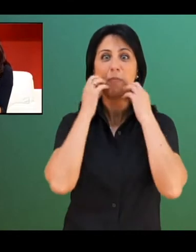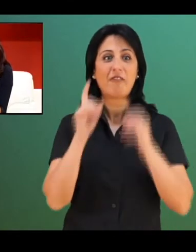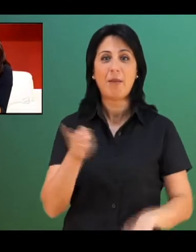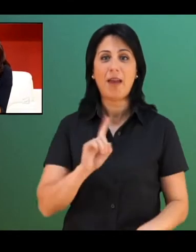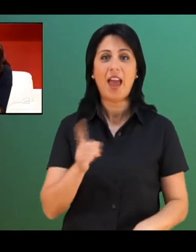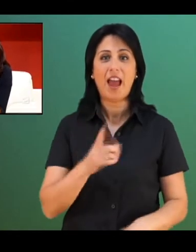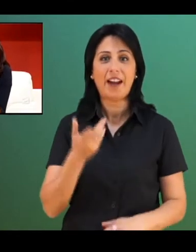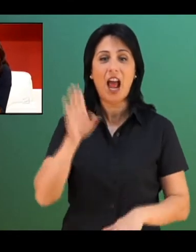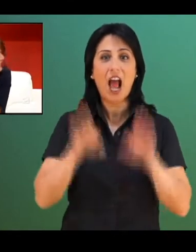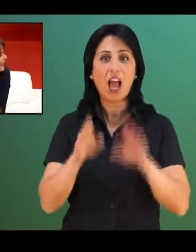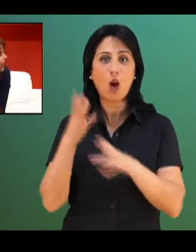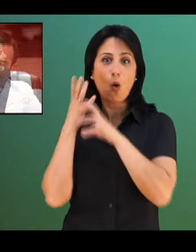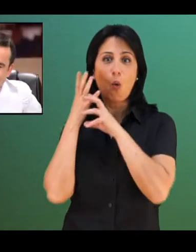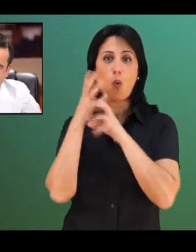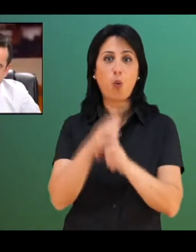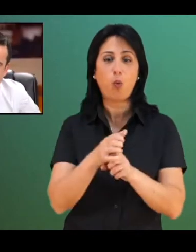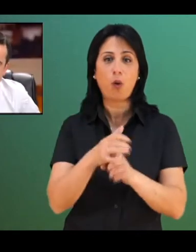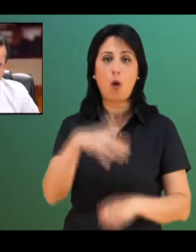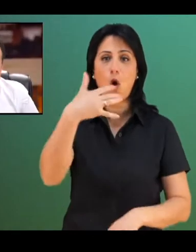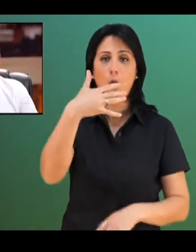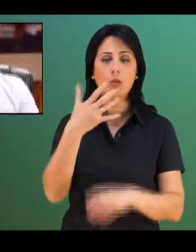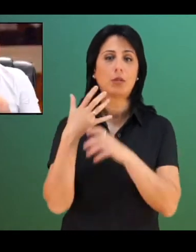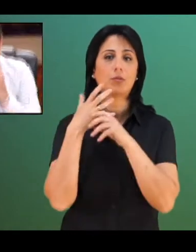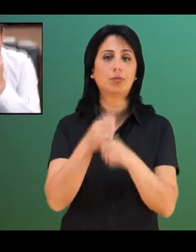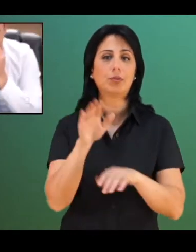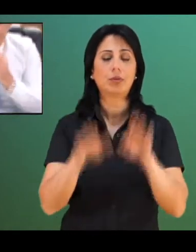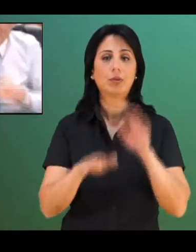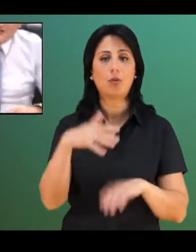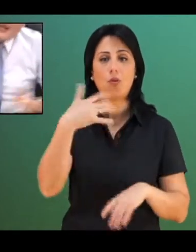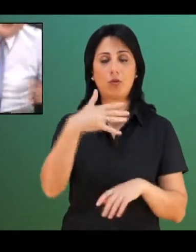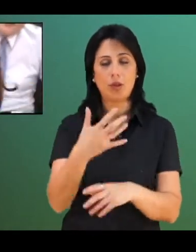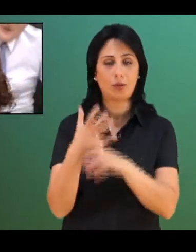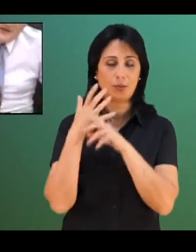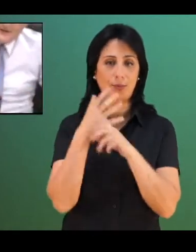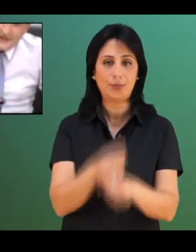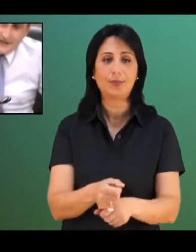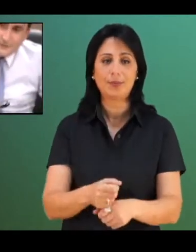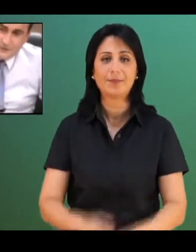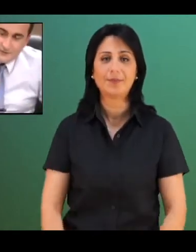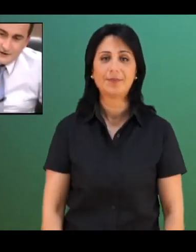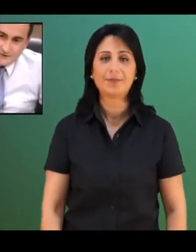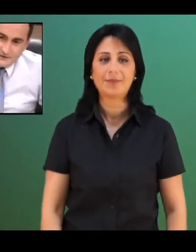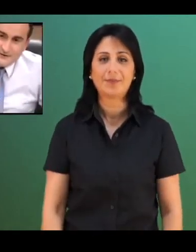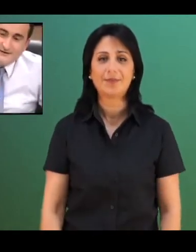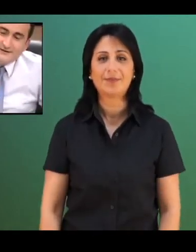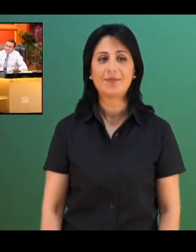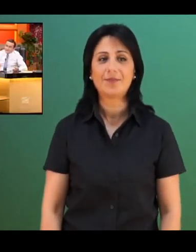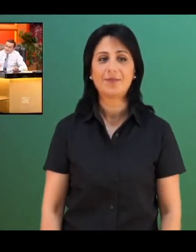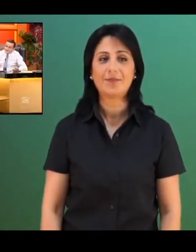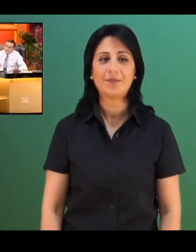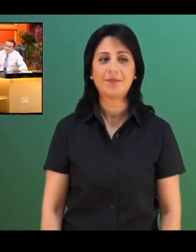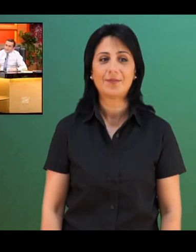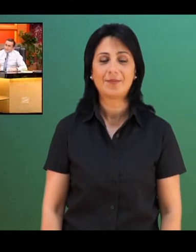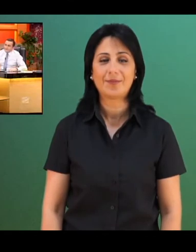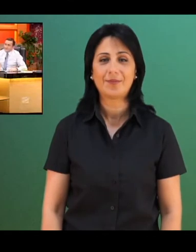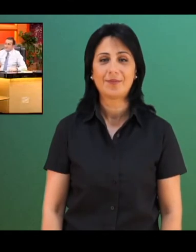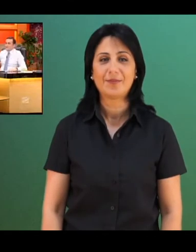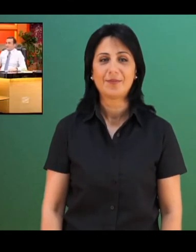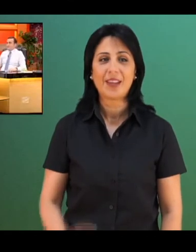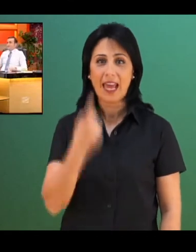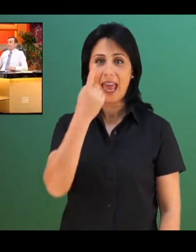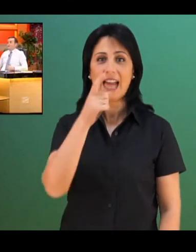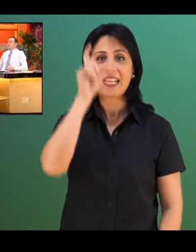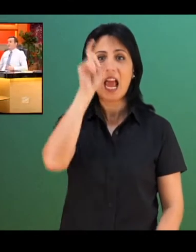რამდენი 50? ესე იგი ერთი ადამიანი აქ დაკლებული ფაქტიურად. ო, ერთი ადამიანია დაკლებული